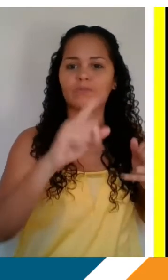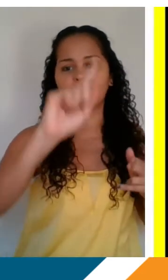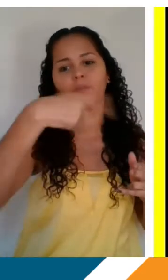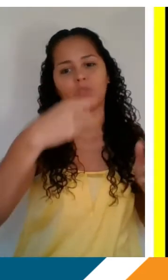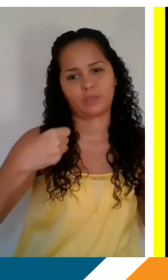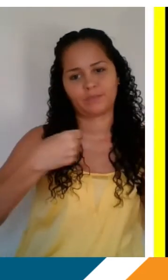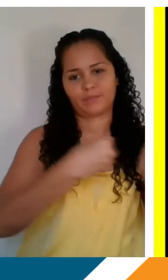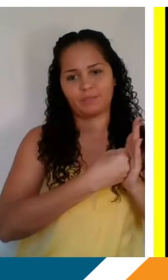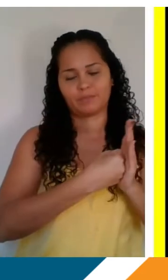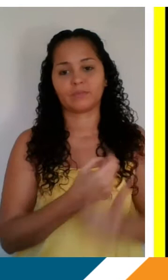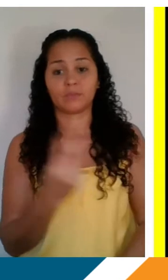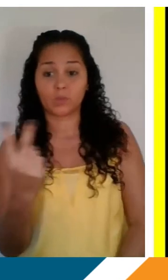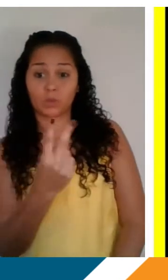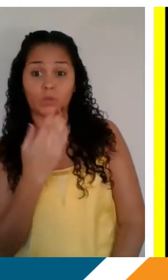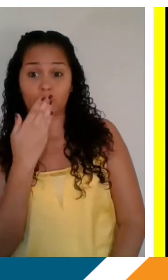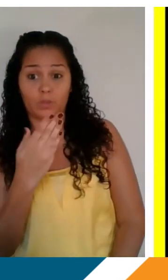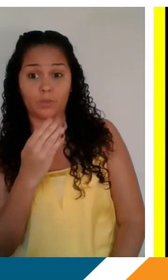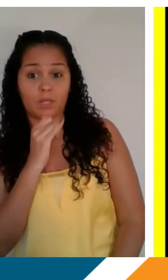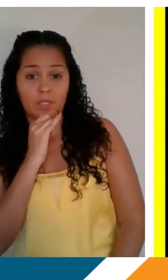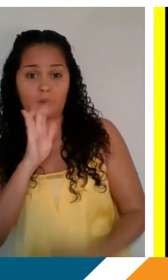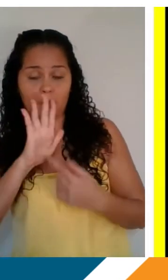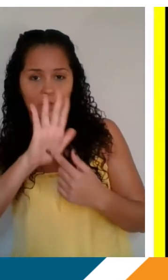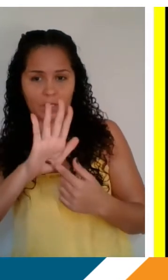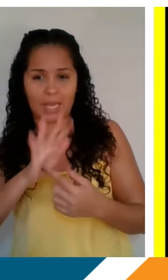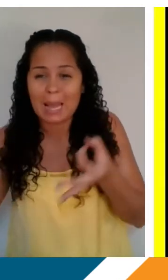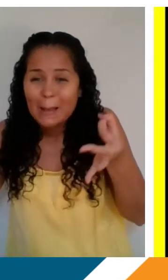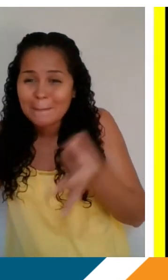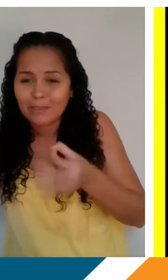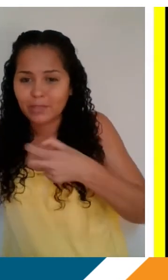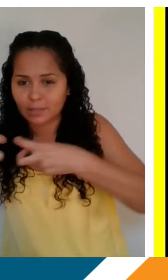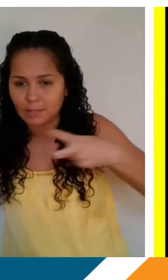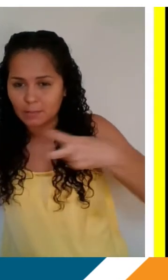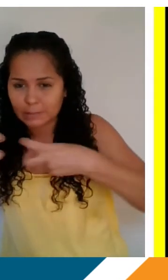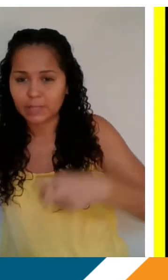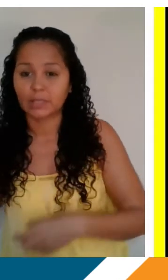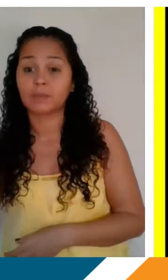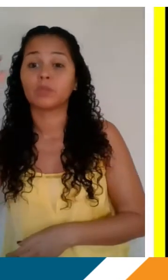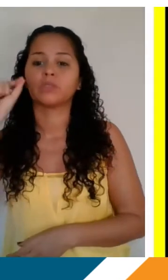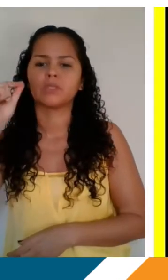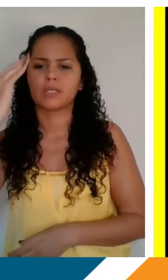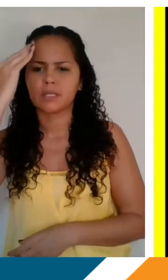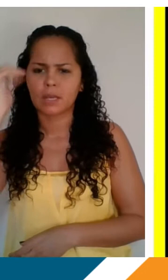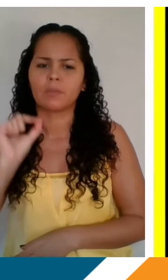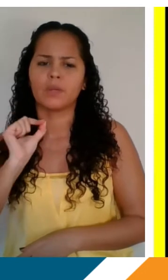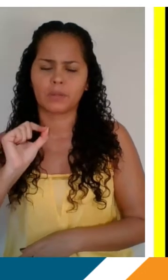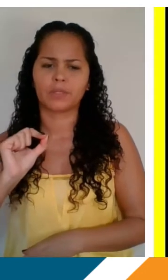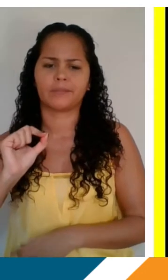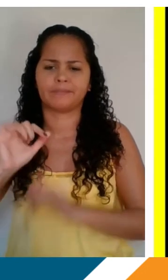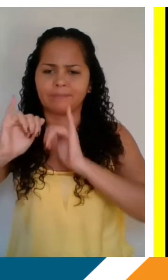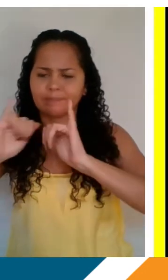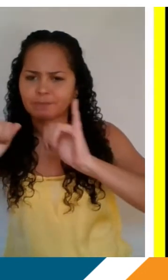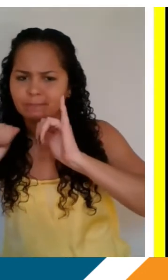Separei aqui, duas situações. Para perfeitamente elástica, tem uma informação importante que é o seguinte: nesse tipo de